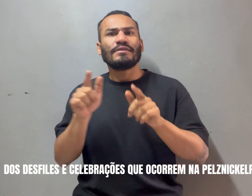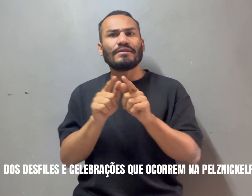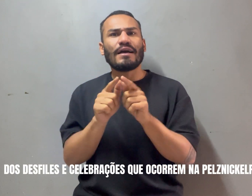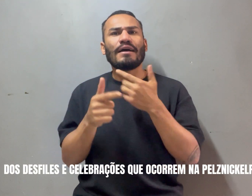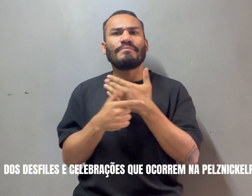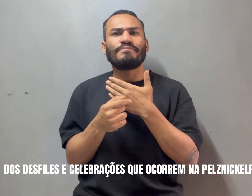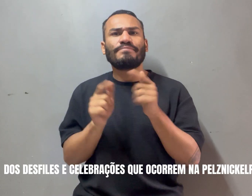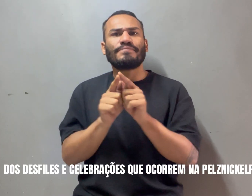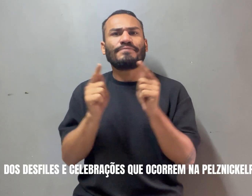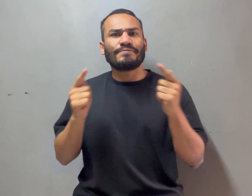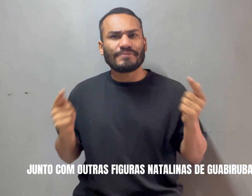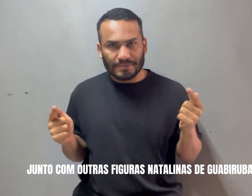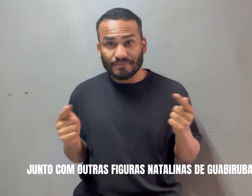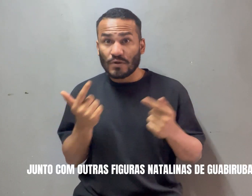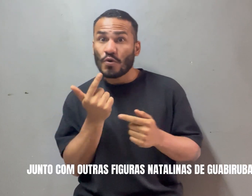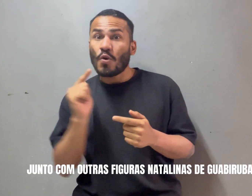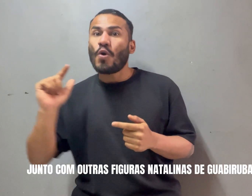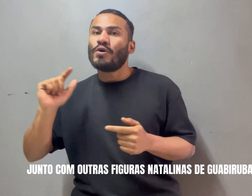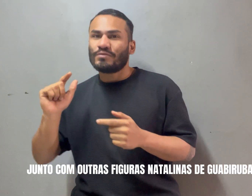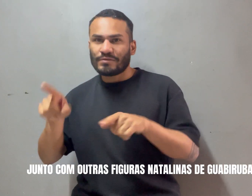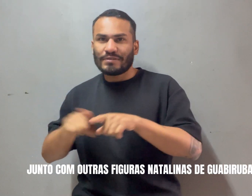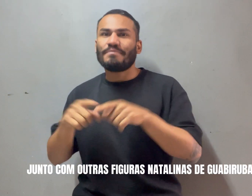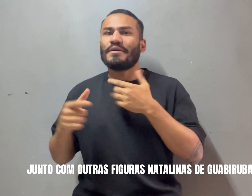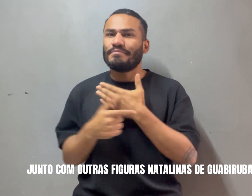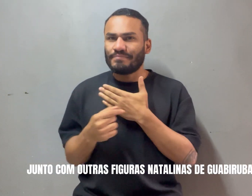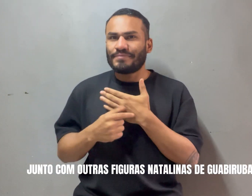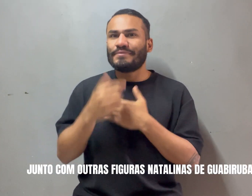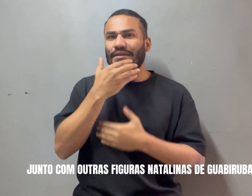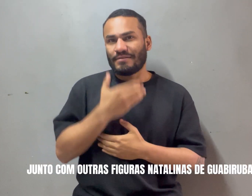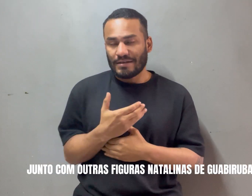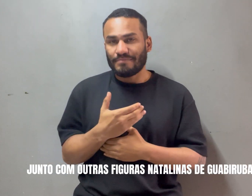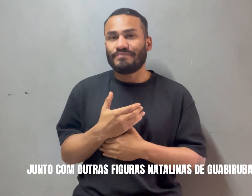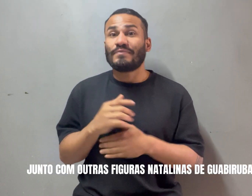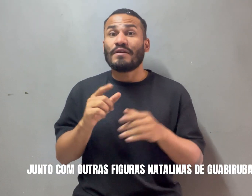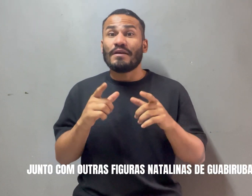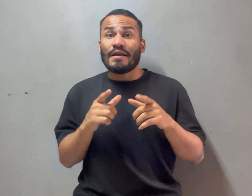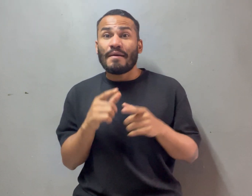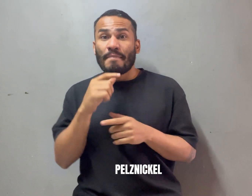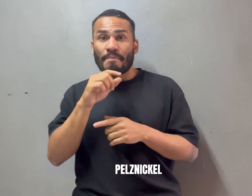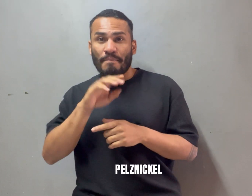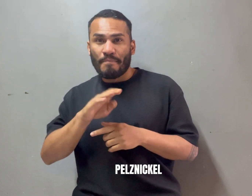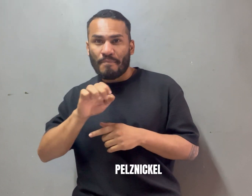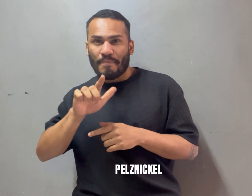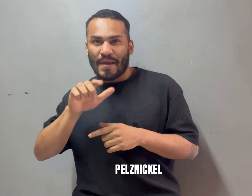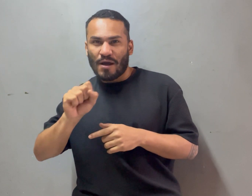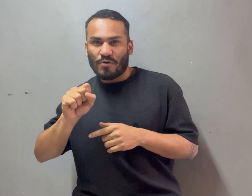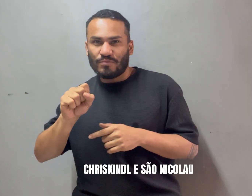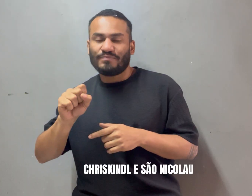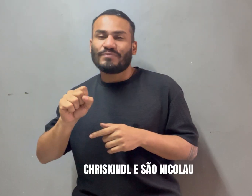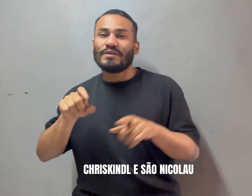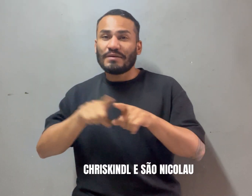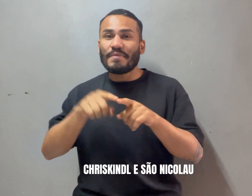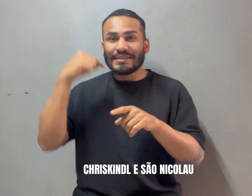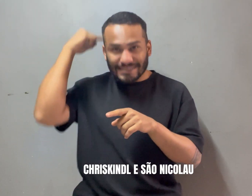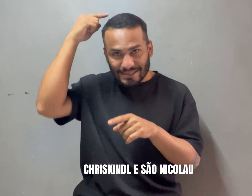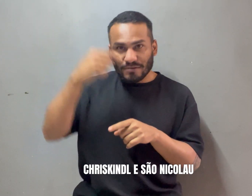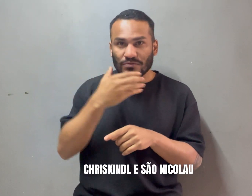na Pelsnickelplatz, junto com outras figuras natalinas de Guabiruba, Pelsnickel, Christkindl e São